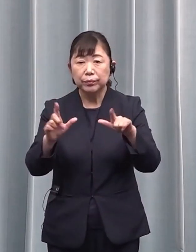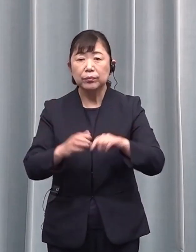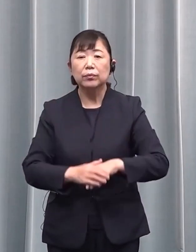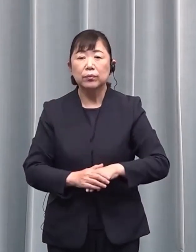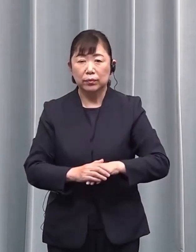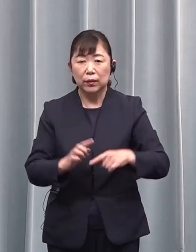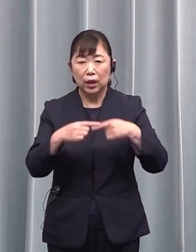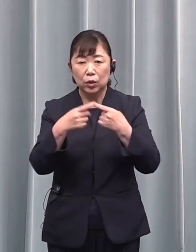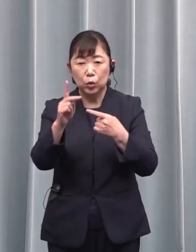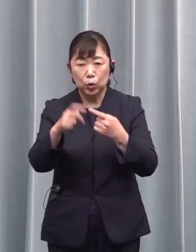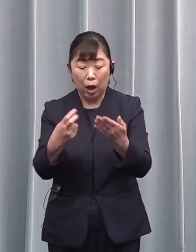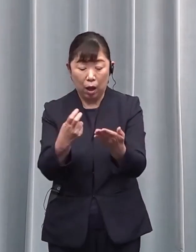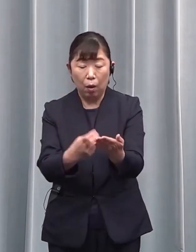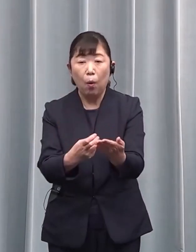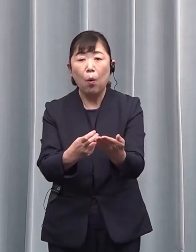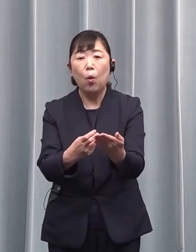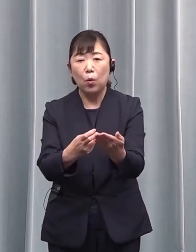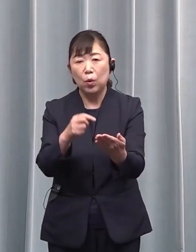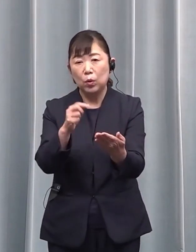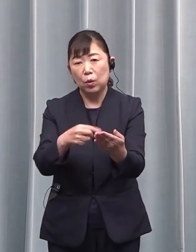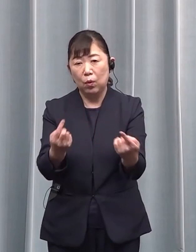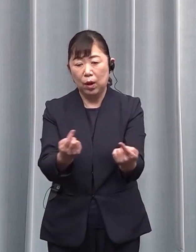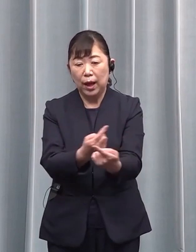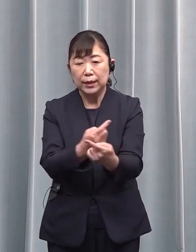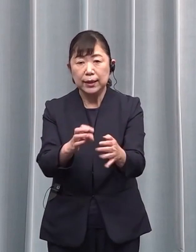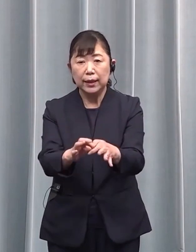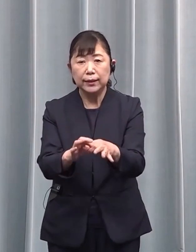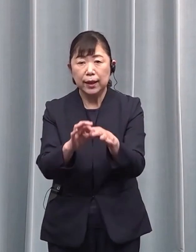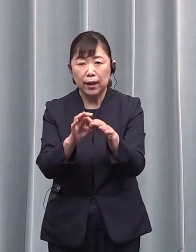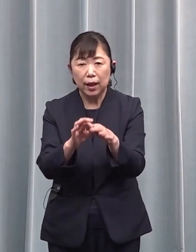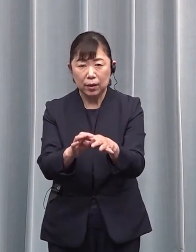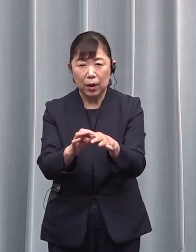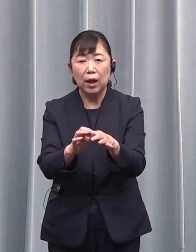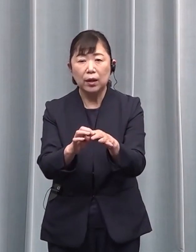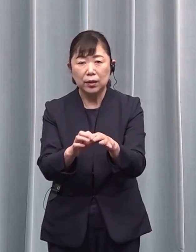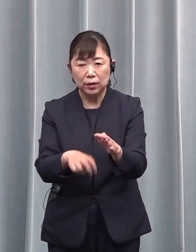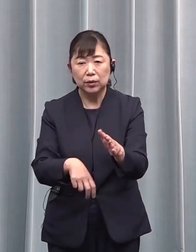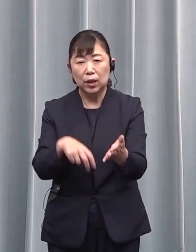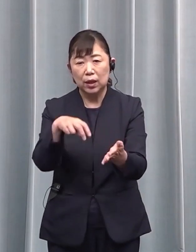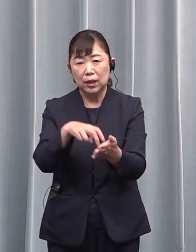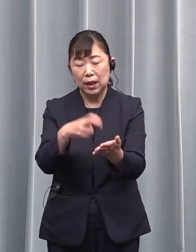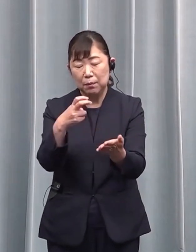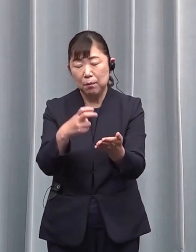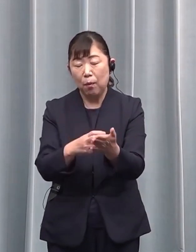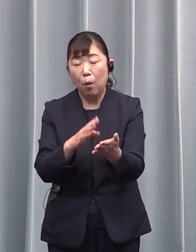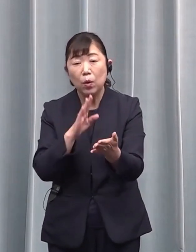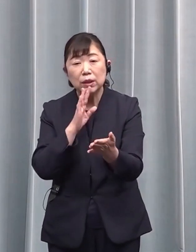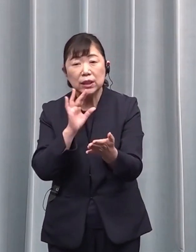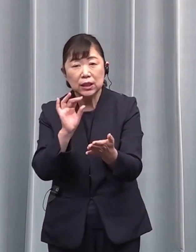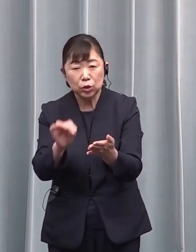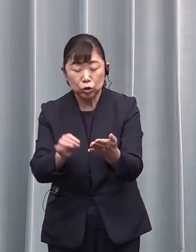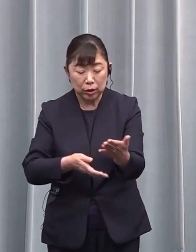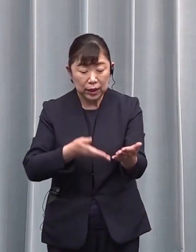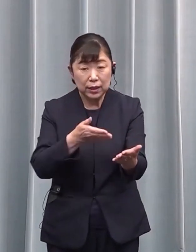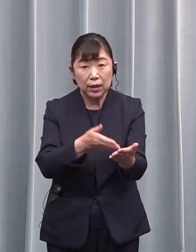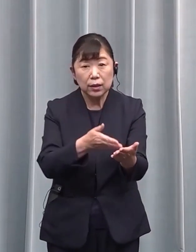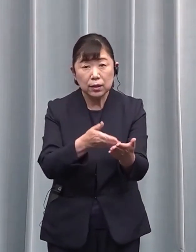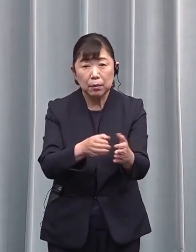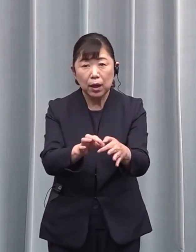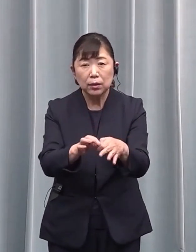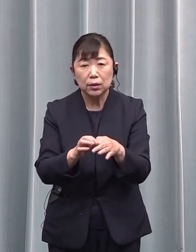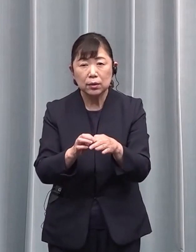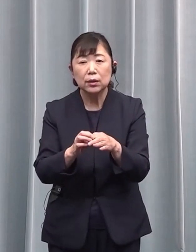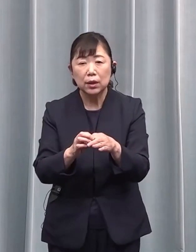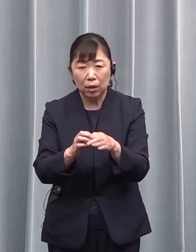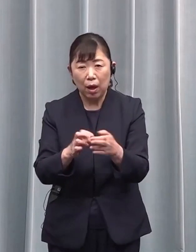入管法の改正に関わる、立法事実でありますとか、説明については、法務